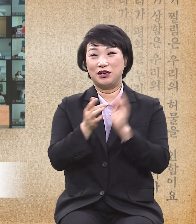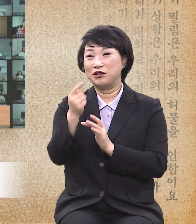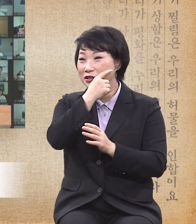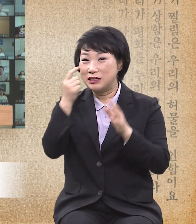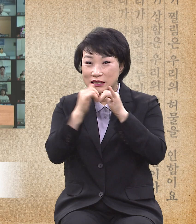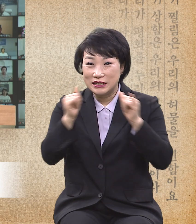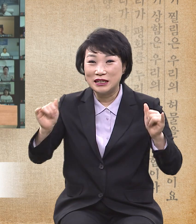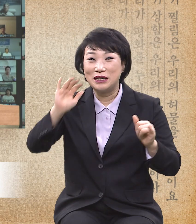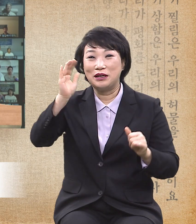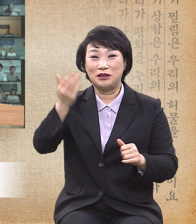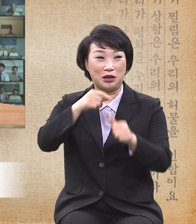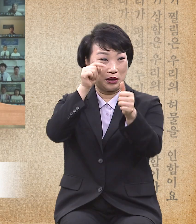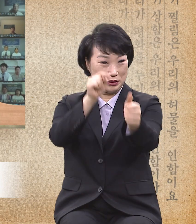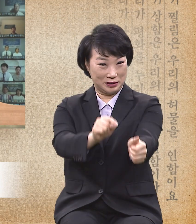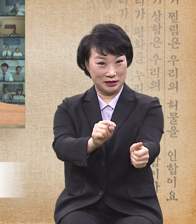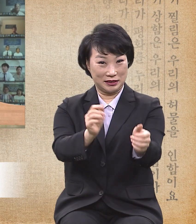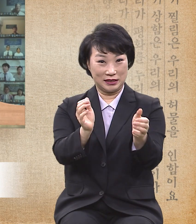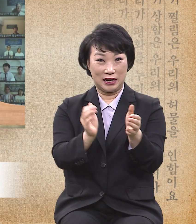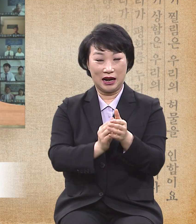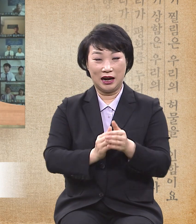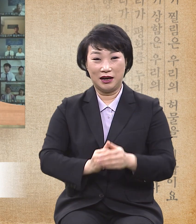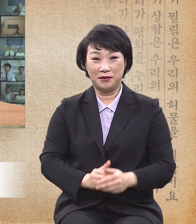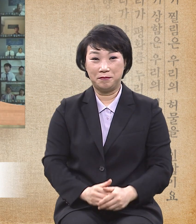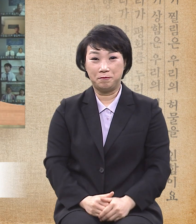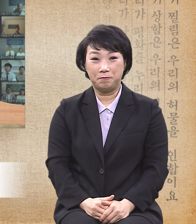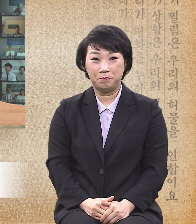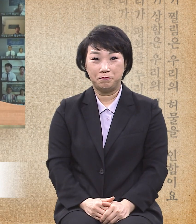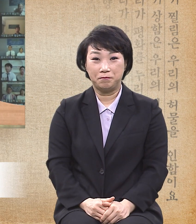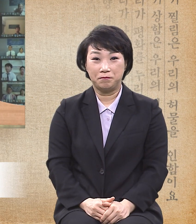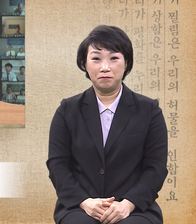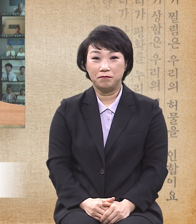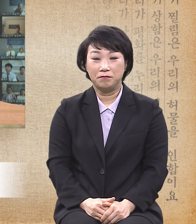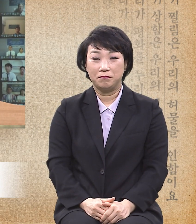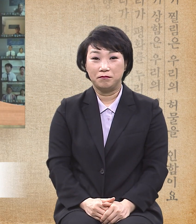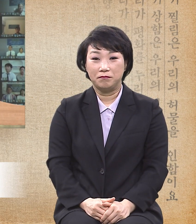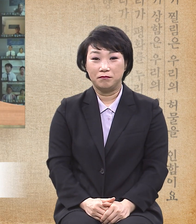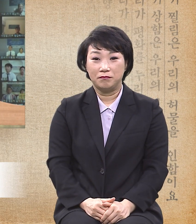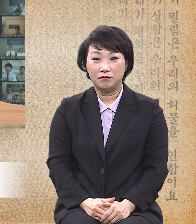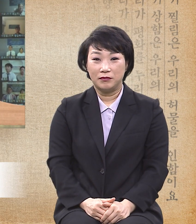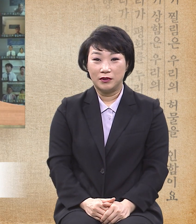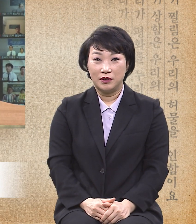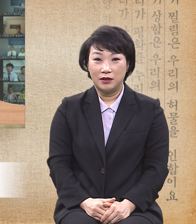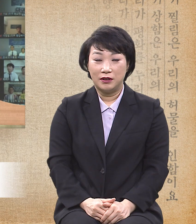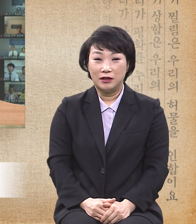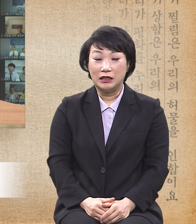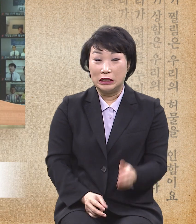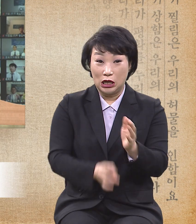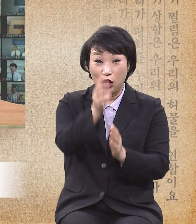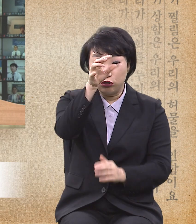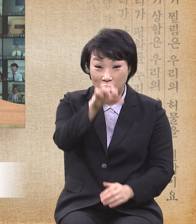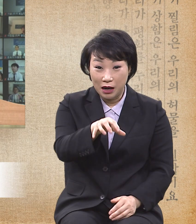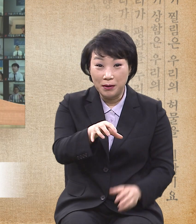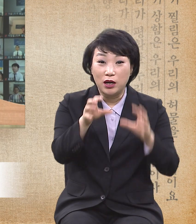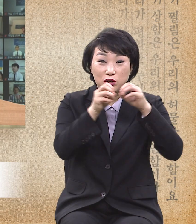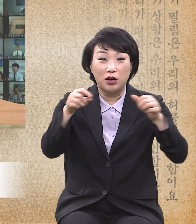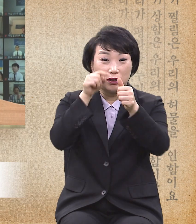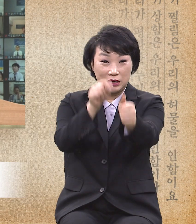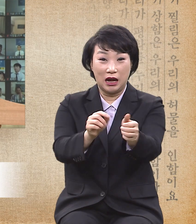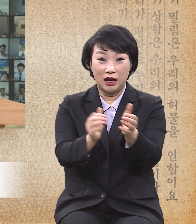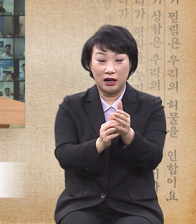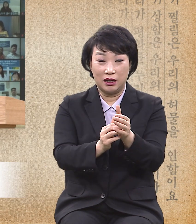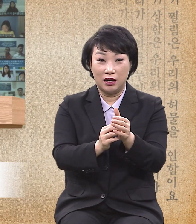이르러 내 증인이 되리라 하시니라. 예, 예루살렘에서